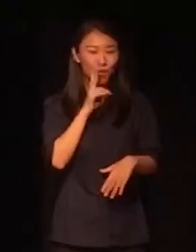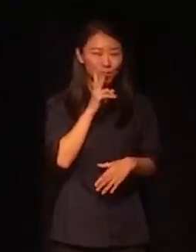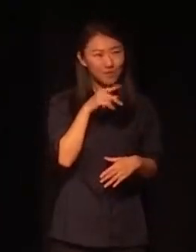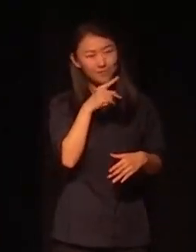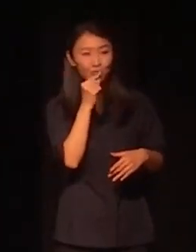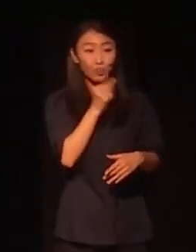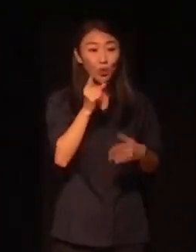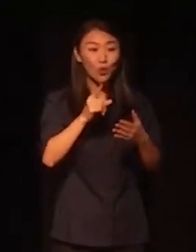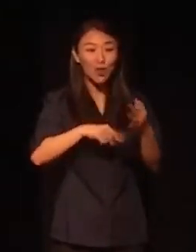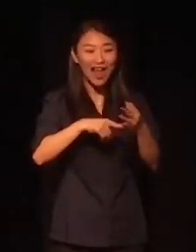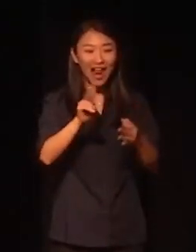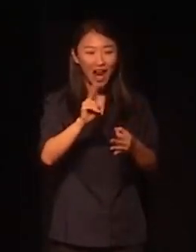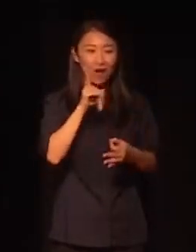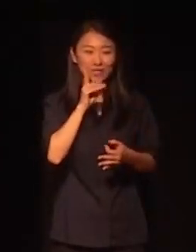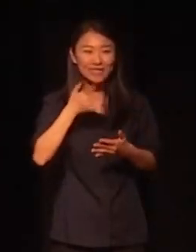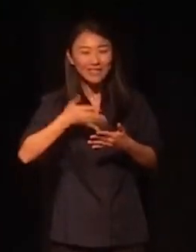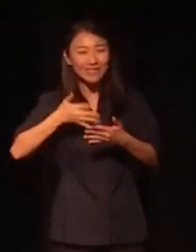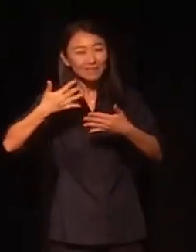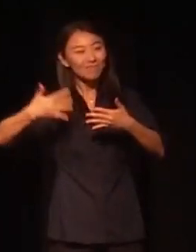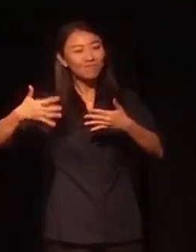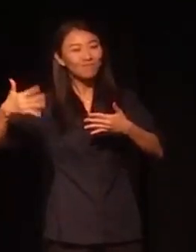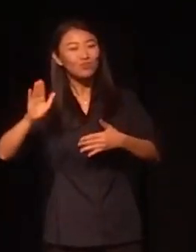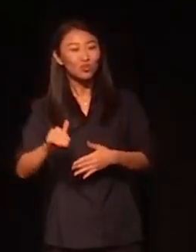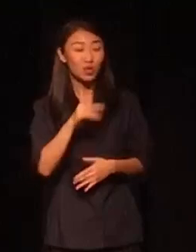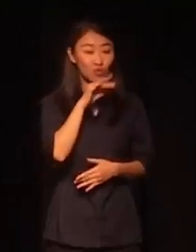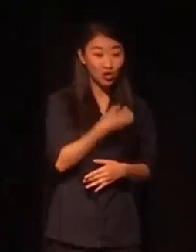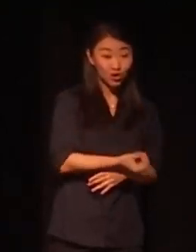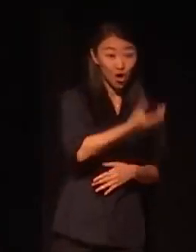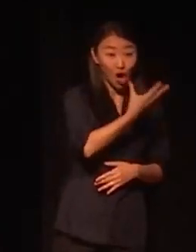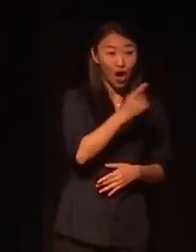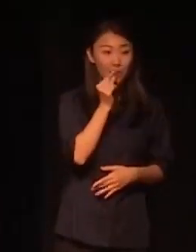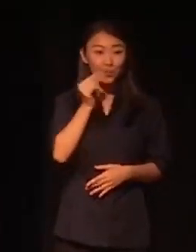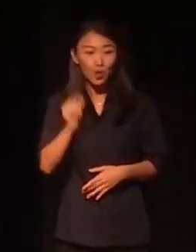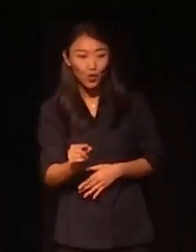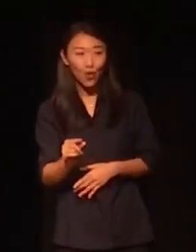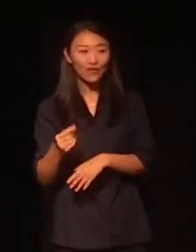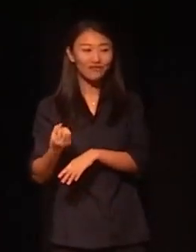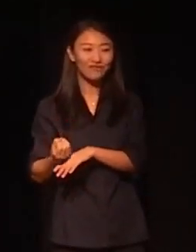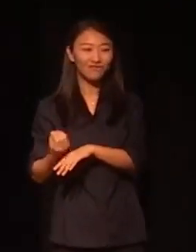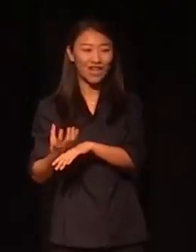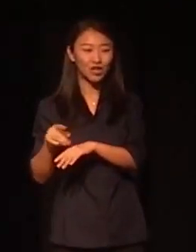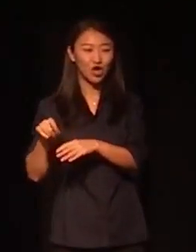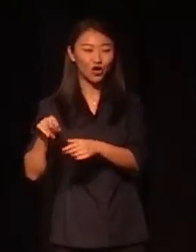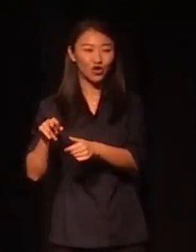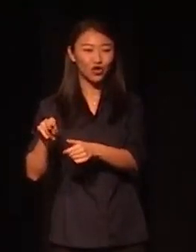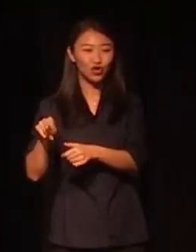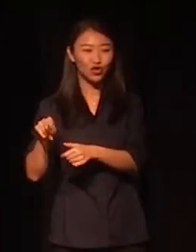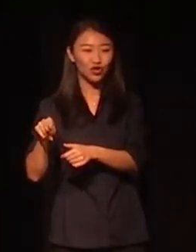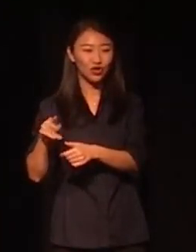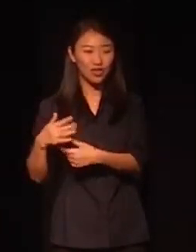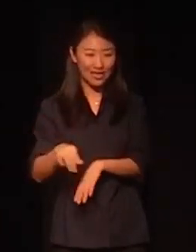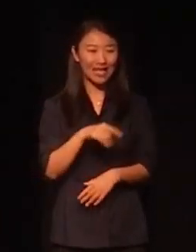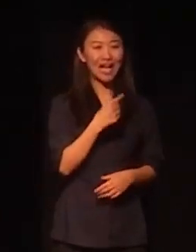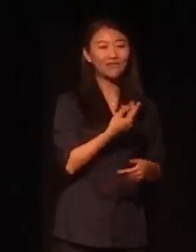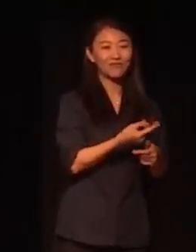way. If it's a vegetable, we call it fei cui. Okay, so when it's 翡翠虾仁, it's